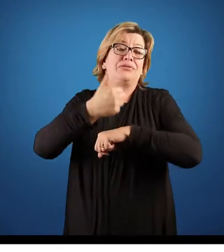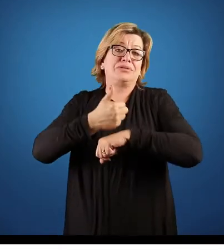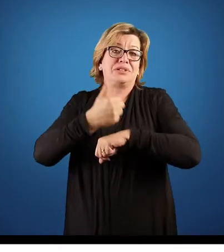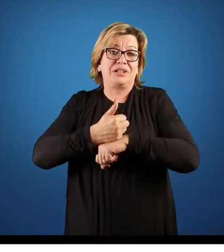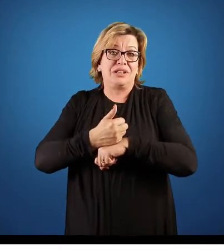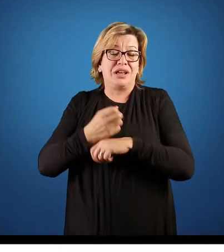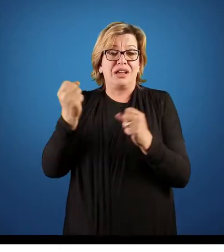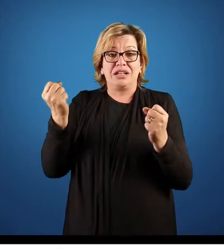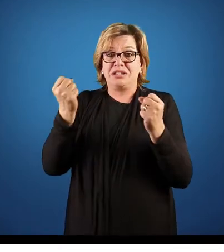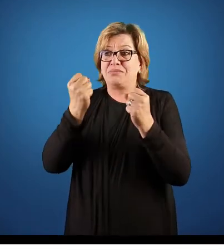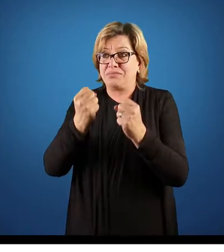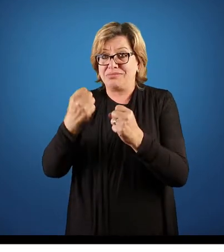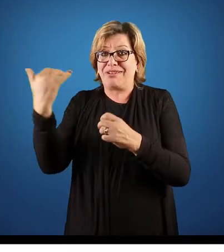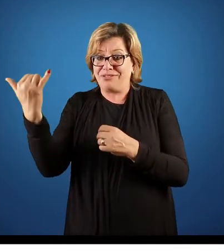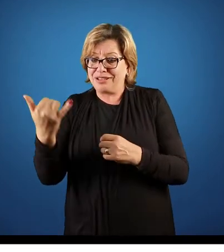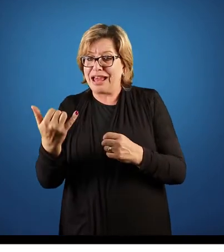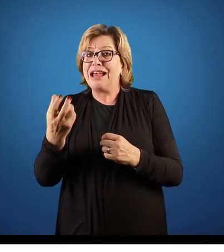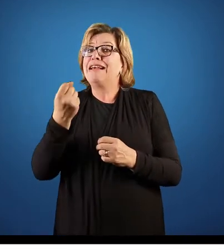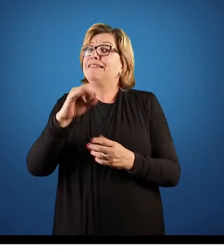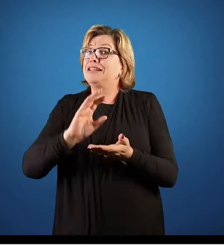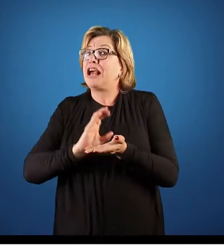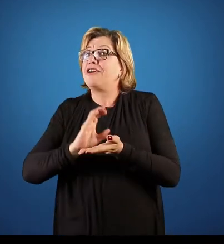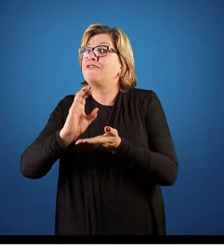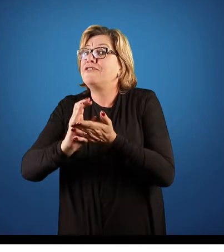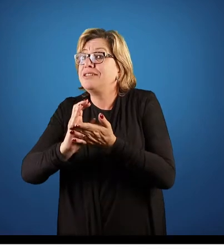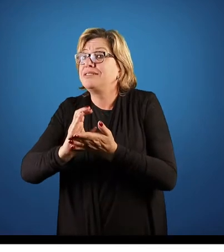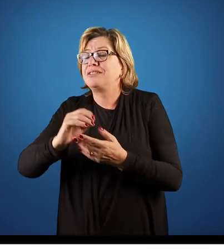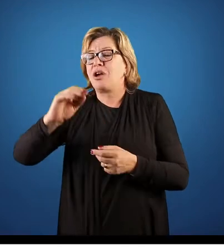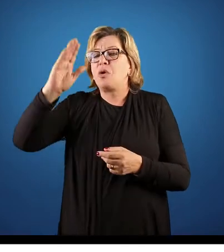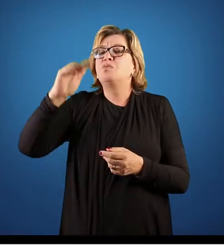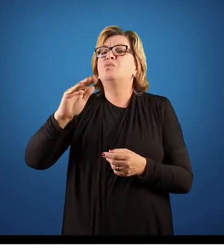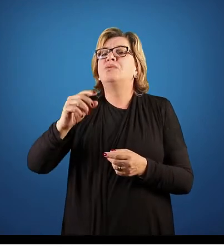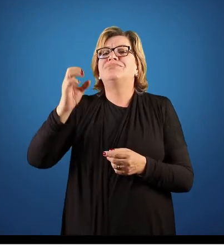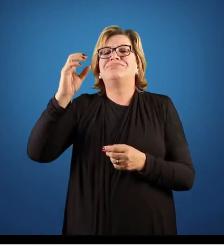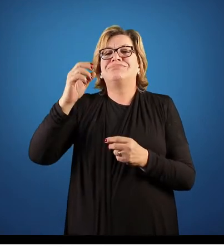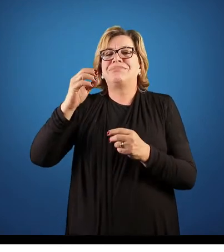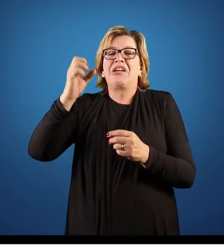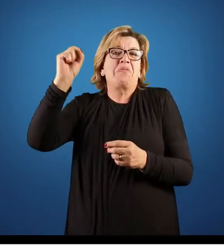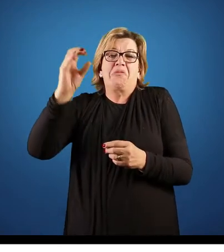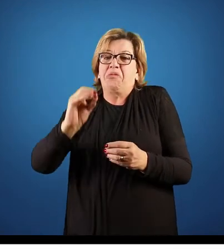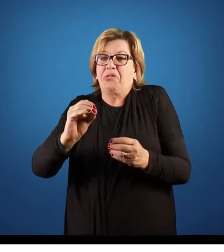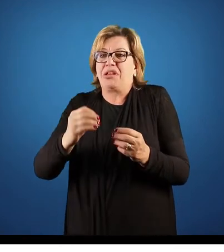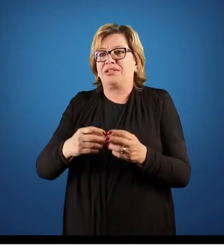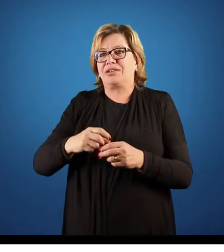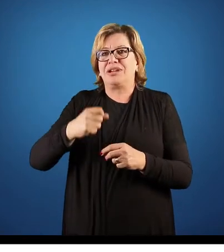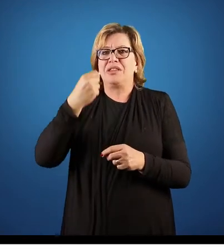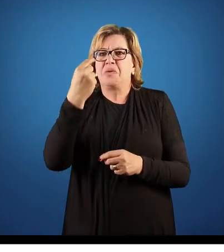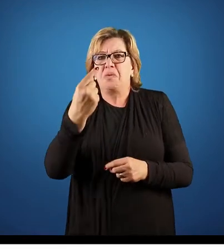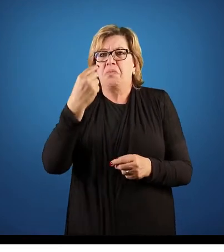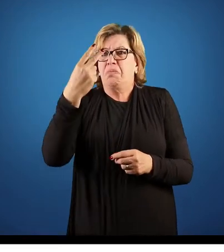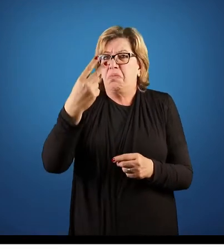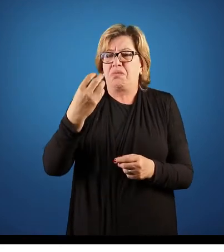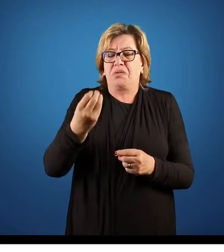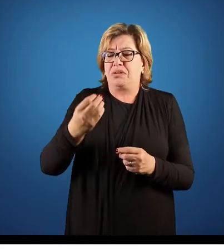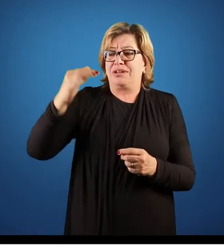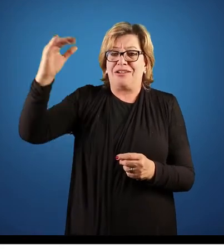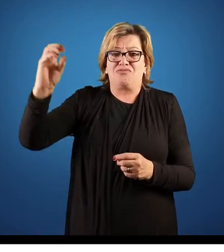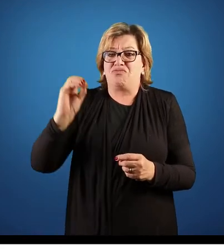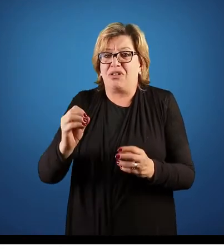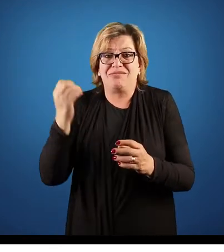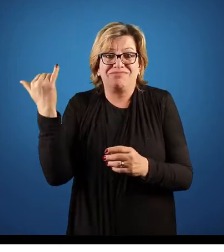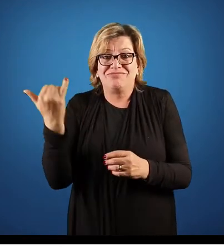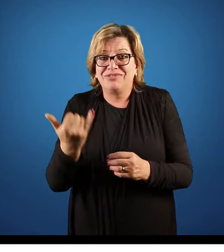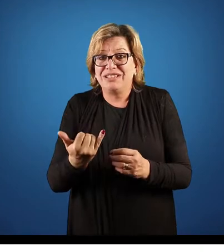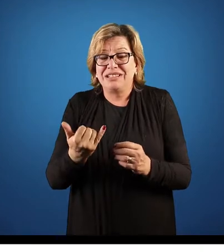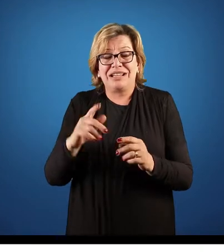olha se a pessoa for comprar à vista tem desconto x né se a pessoa for comprar mais de uma peça tem um desconto y ele poderia ter